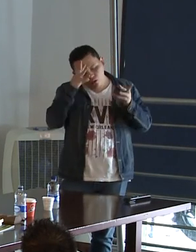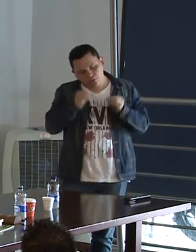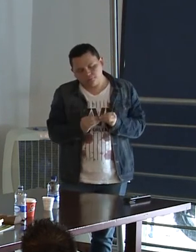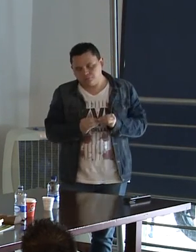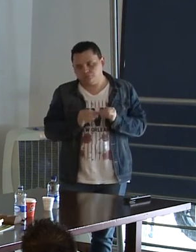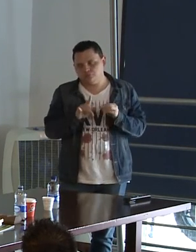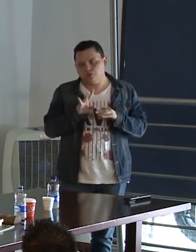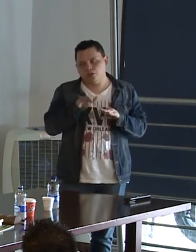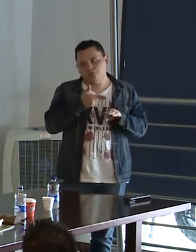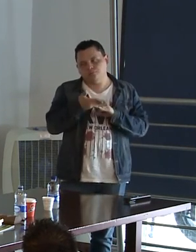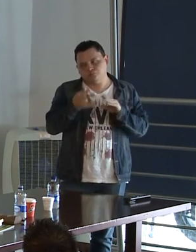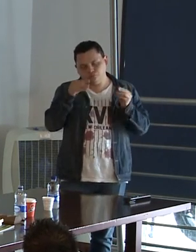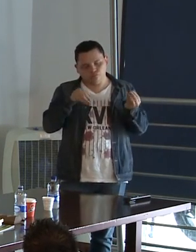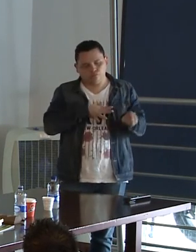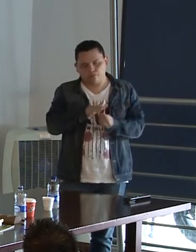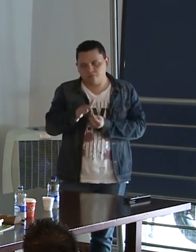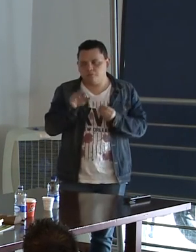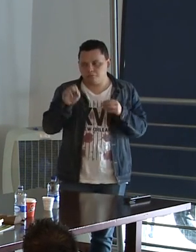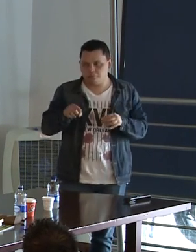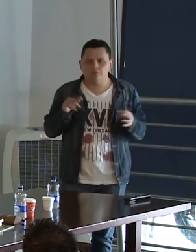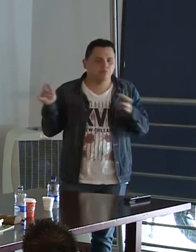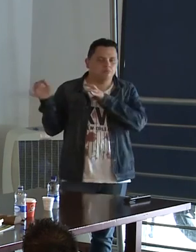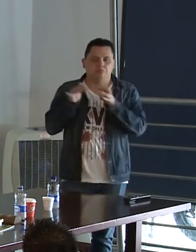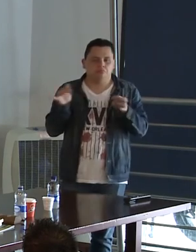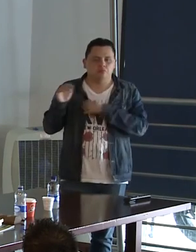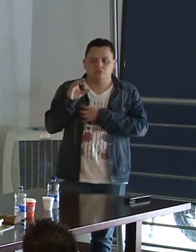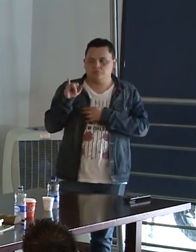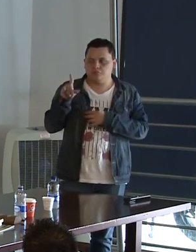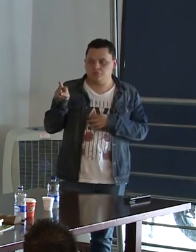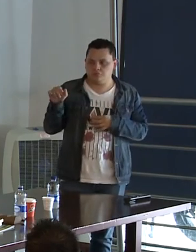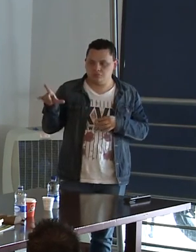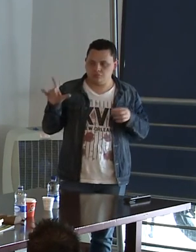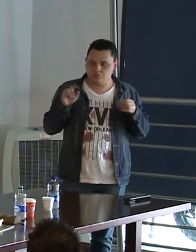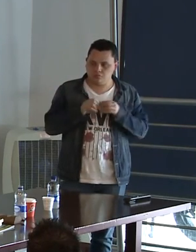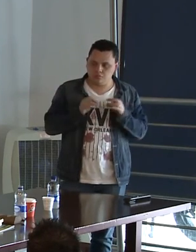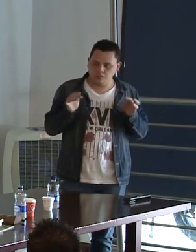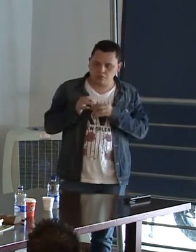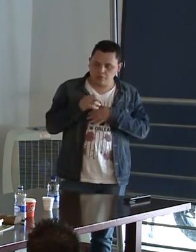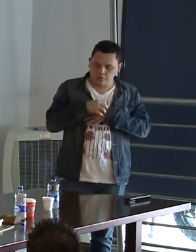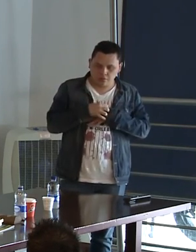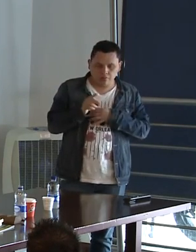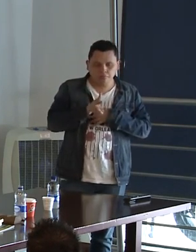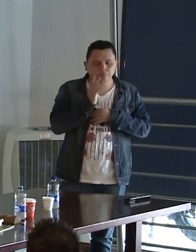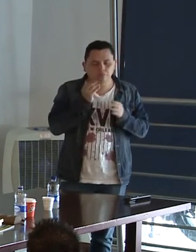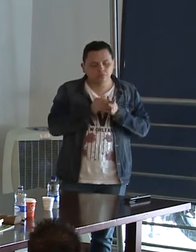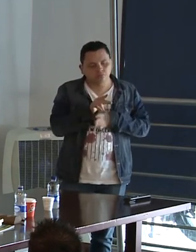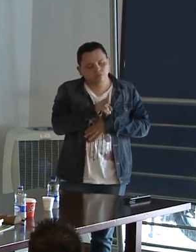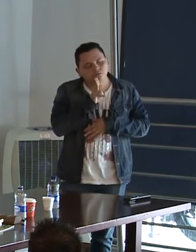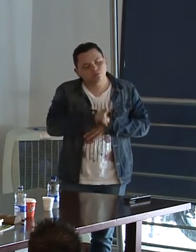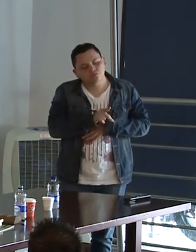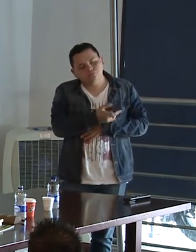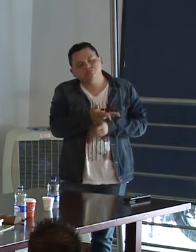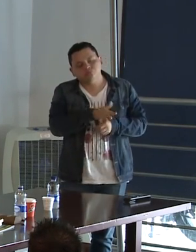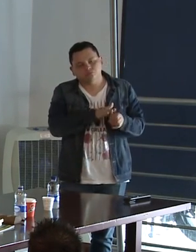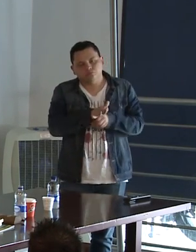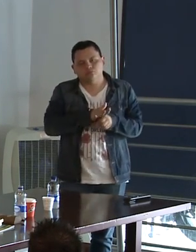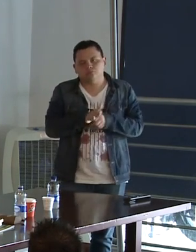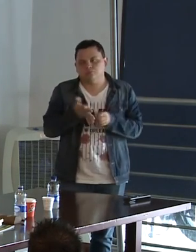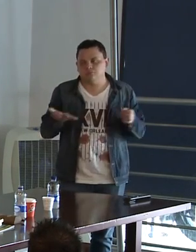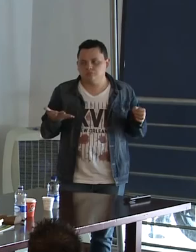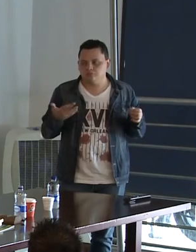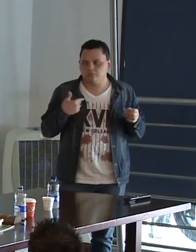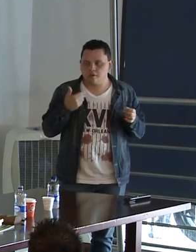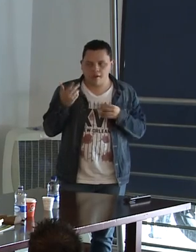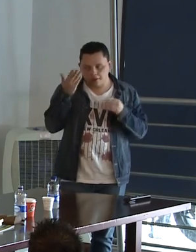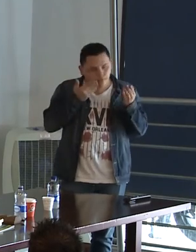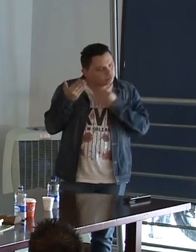en posconflicto, puede parar en una guerra civil, inclusive en una guerra regional. Miren cómo están las cosas en Venezuela. Entonces hay que hacer